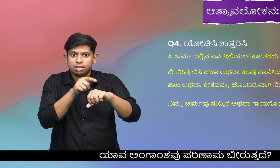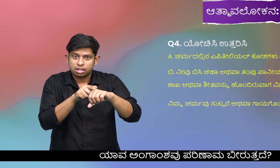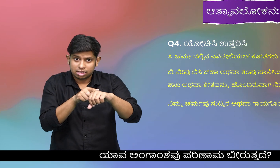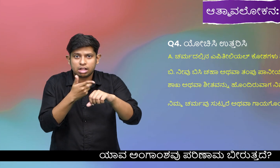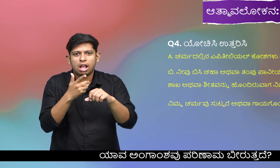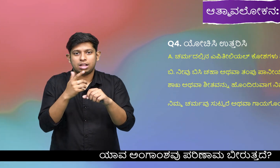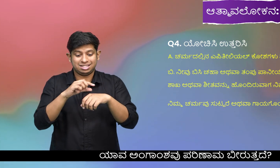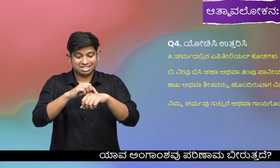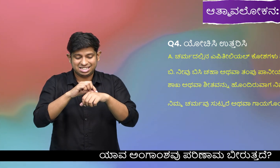ಪರಿಣಾಮ ಬೀರುತ್ತದೆ?